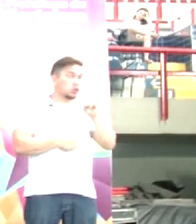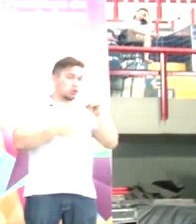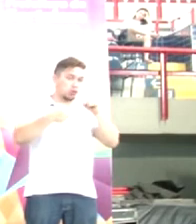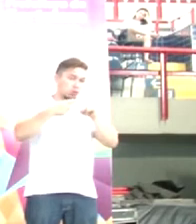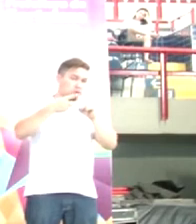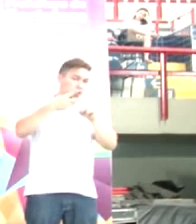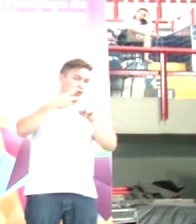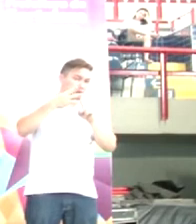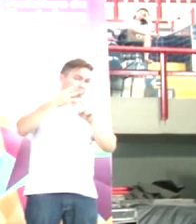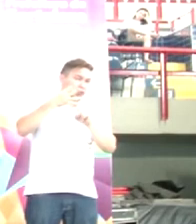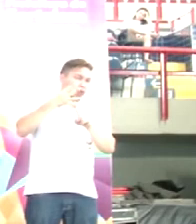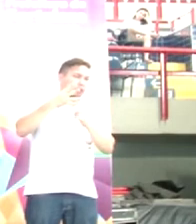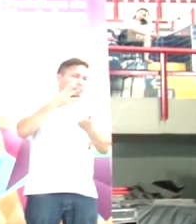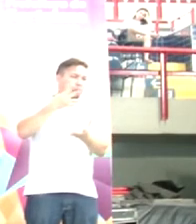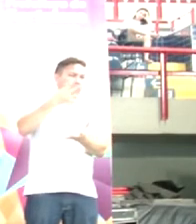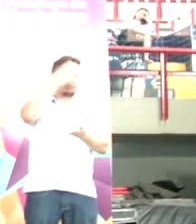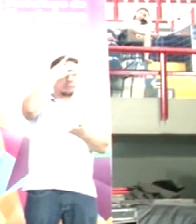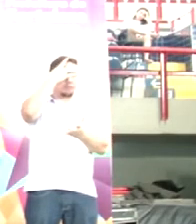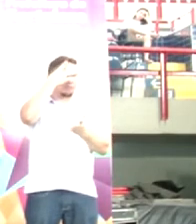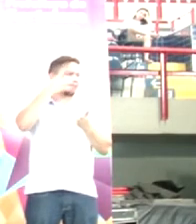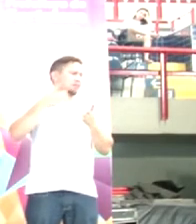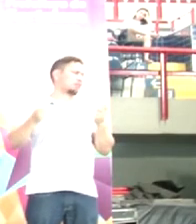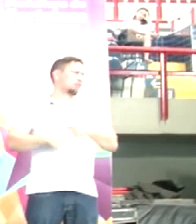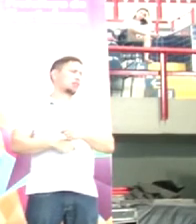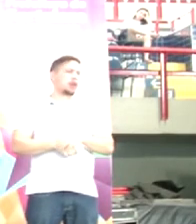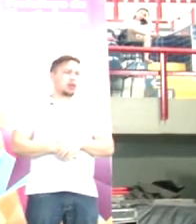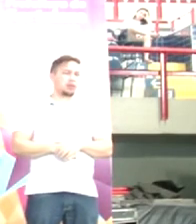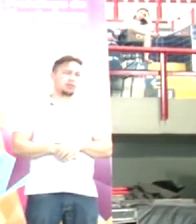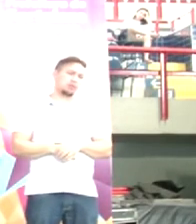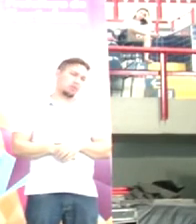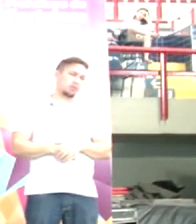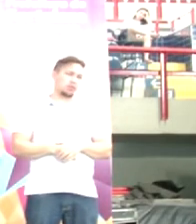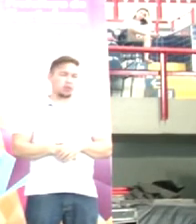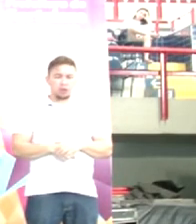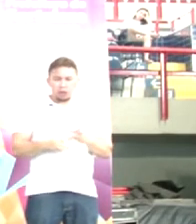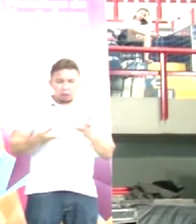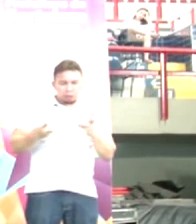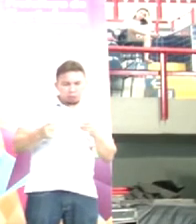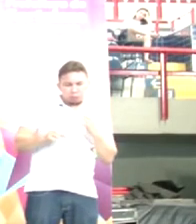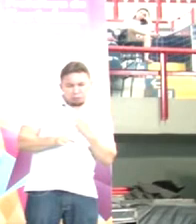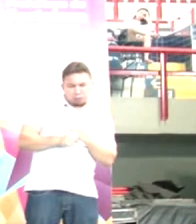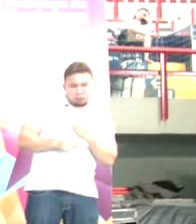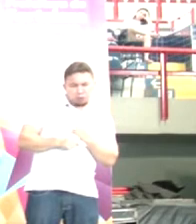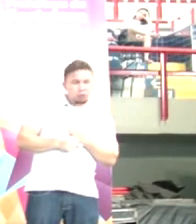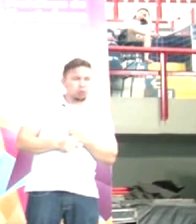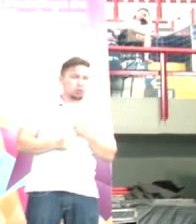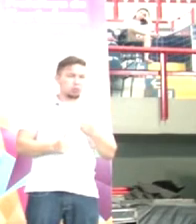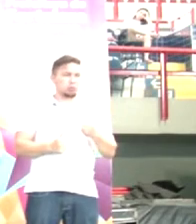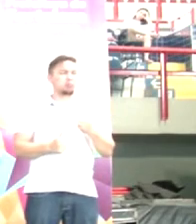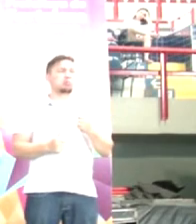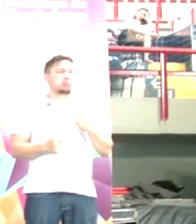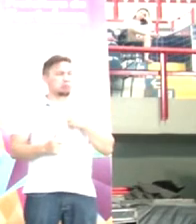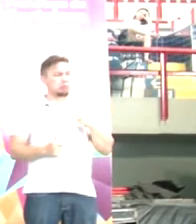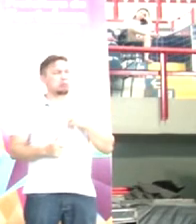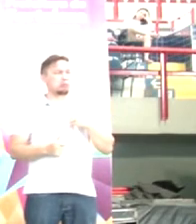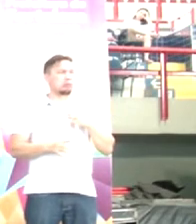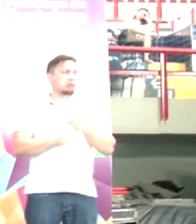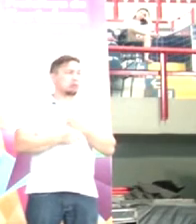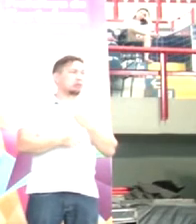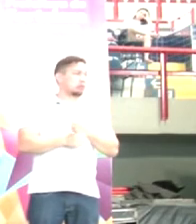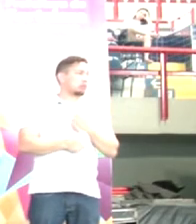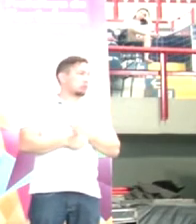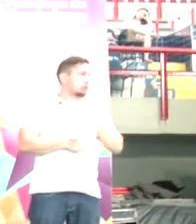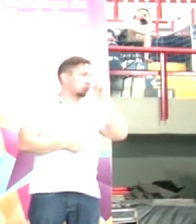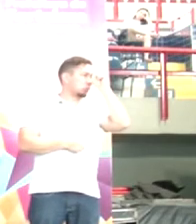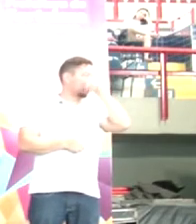4 formulazinhas, ó, você vai longe. É só não errar nas contas. O pior é que tem umas continhas chatas.